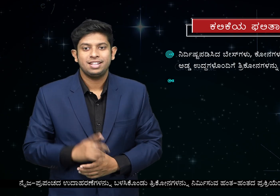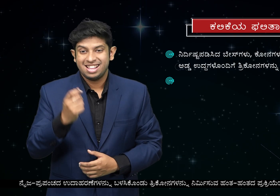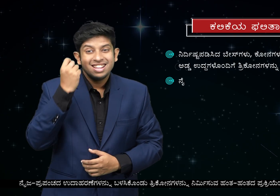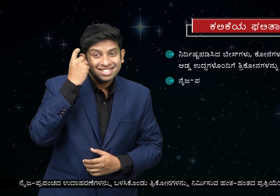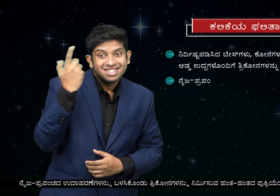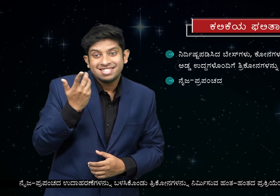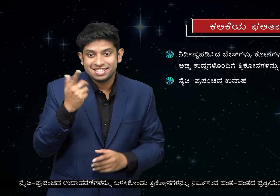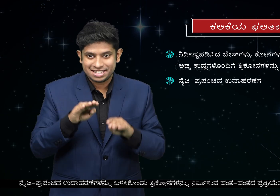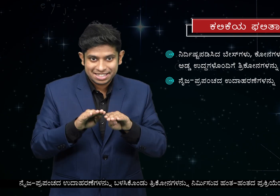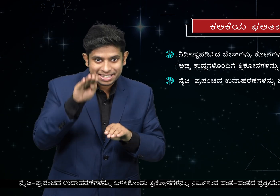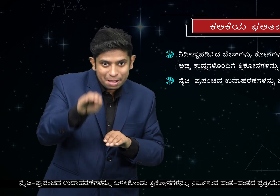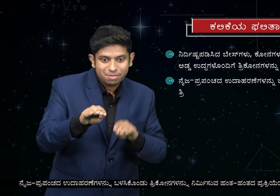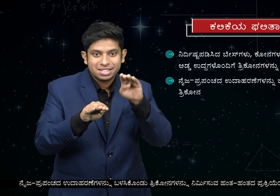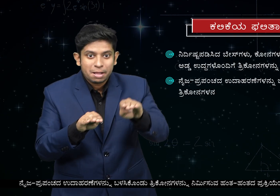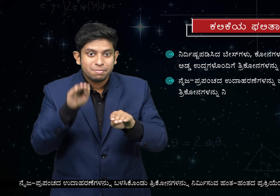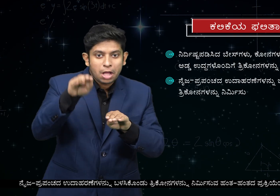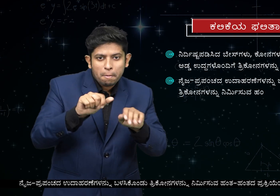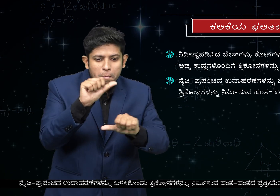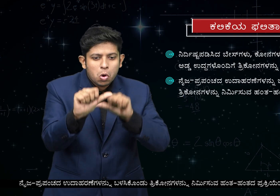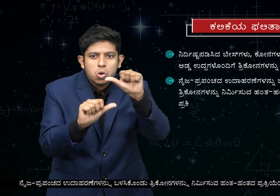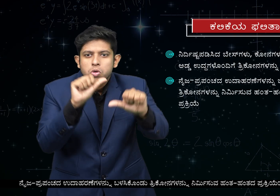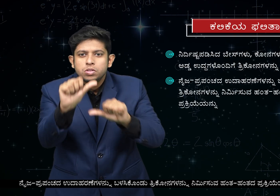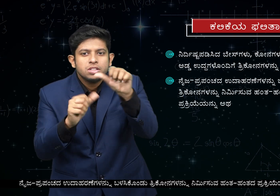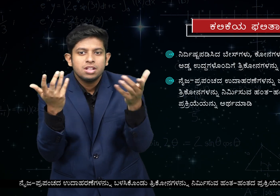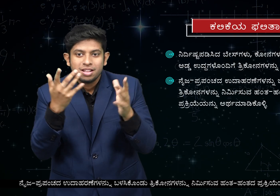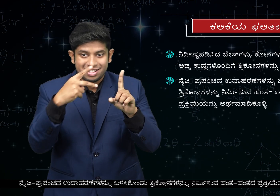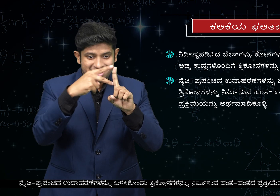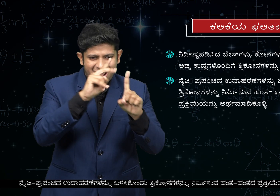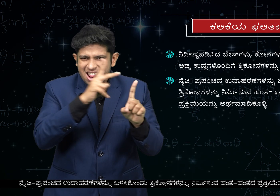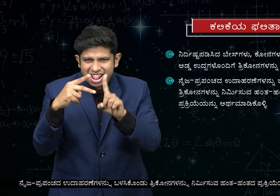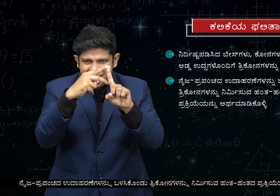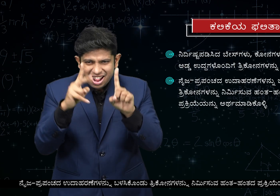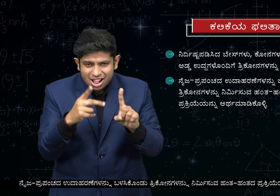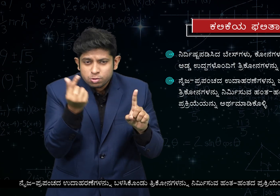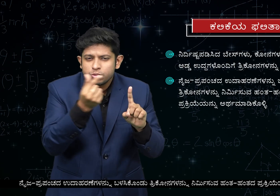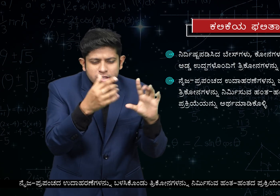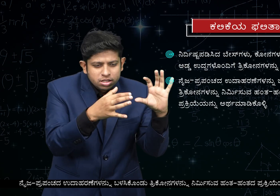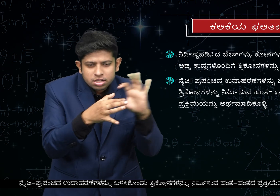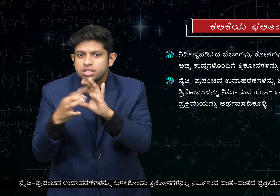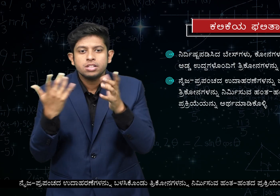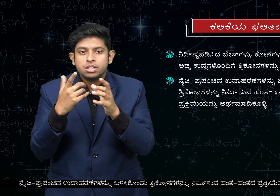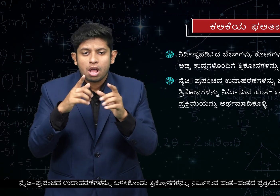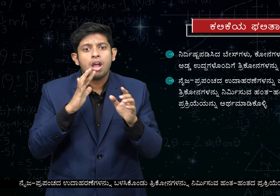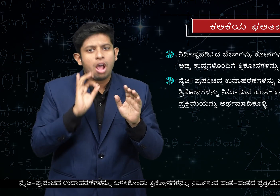ನೈಜ ಪ್ರಪಂಚದ ಉದಾಹರಣೆಗಳನ್ನು ಬಳಸಿಕೊಂಡು ತ್ರಿಕೋನಗಳನ್ನು ನಿರ್ಮಿಸುವ ಹಂತದ ಪ್ರಕ್ರಿಯೆಗಳನ್ನು ಅರ್ಥ ಮಾಡಿಕೊಳ್ಳಿ.